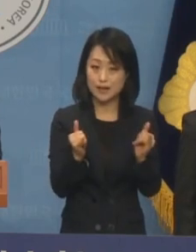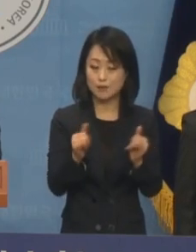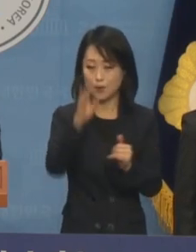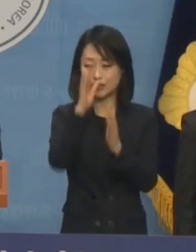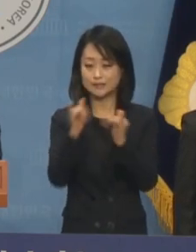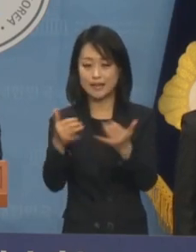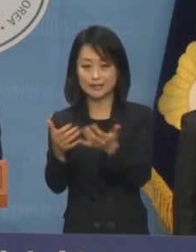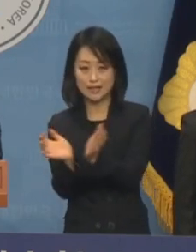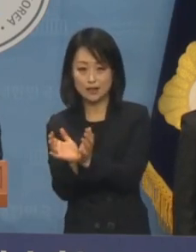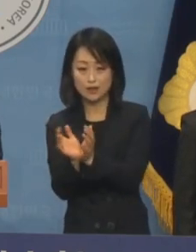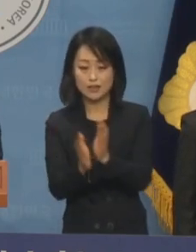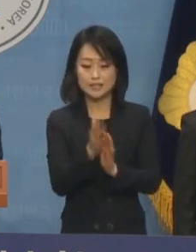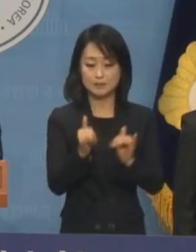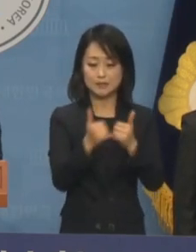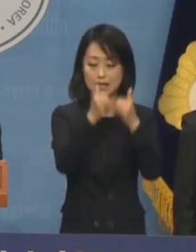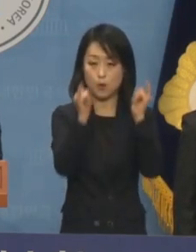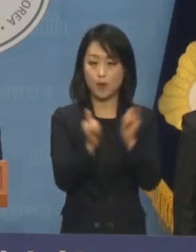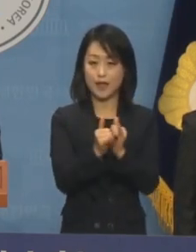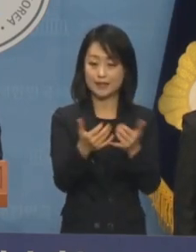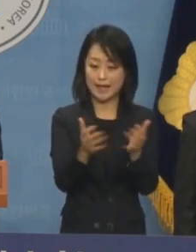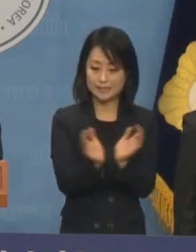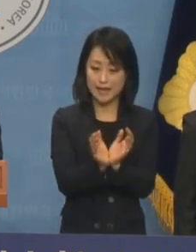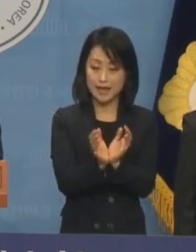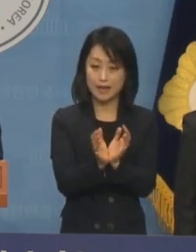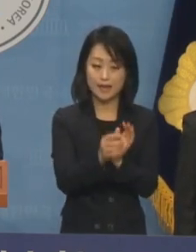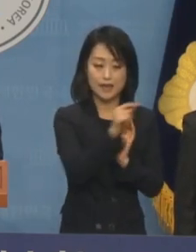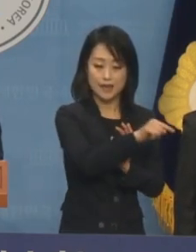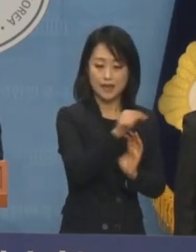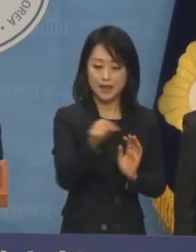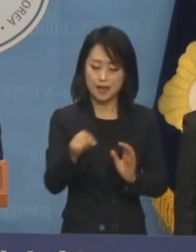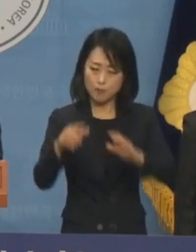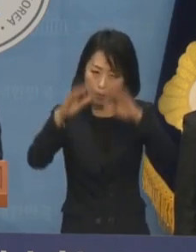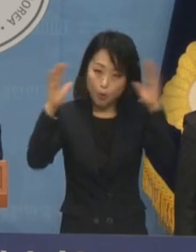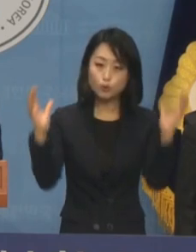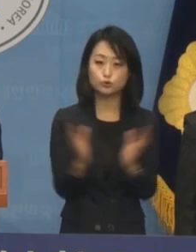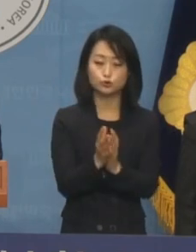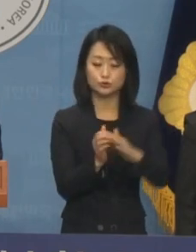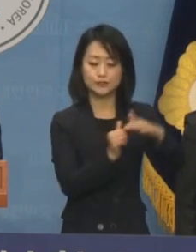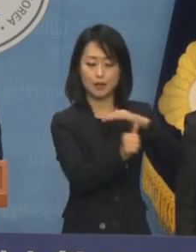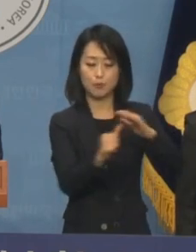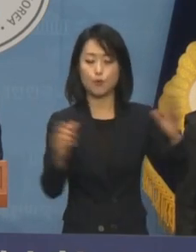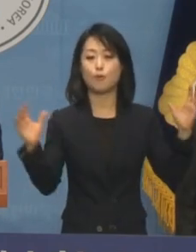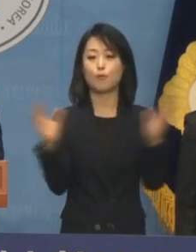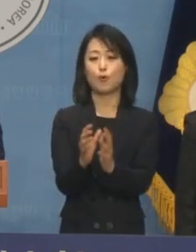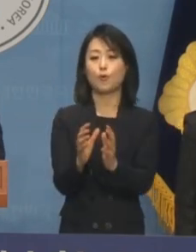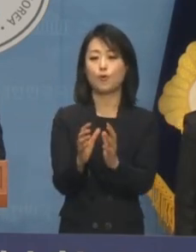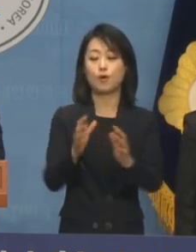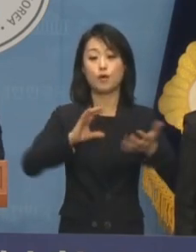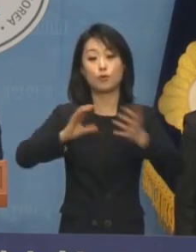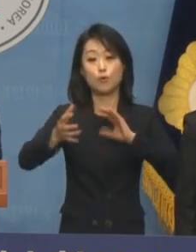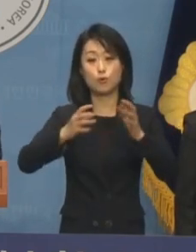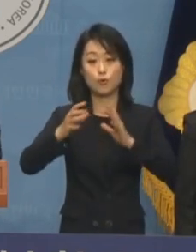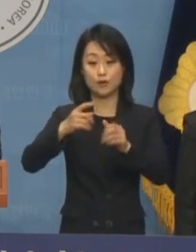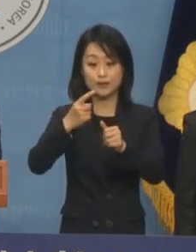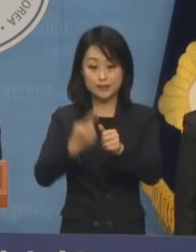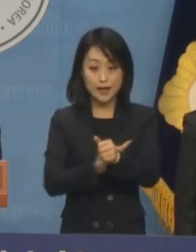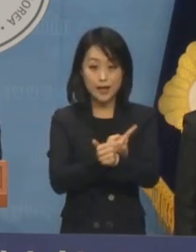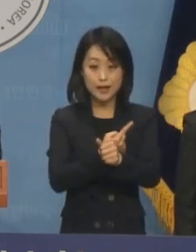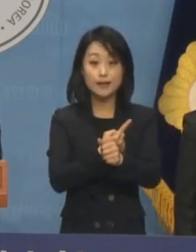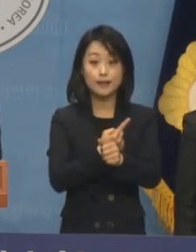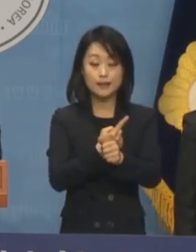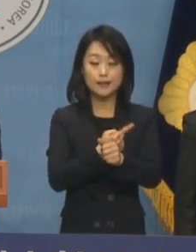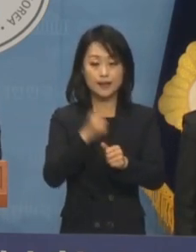환자단체, 시민사회단체 등 각 주체들이 대표로 참여하고 공론의 장에서 투명한